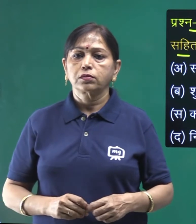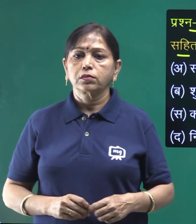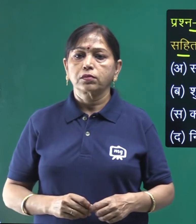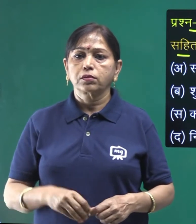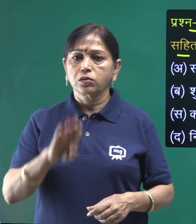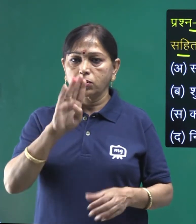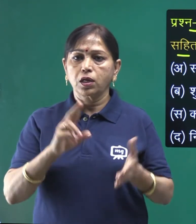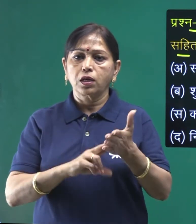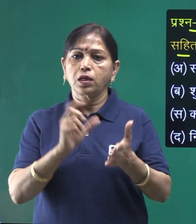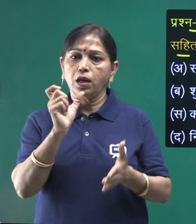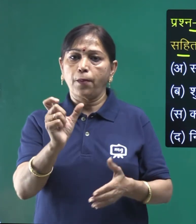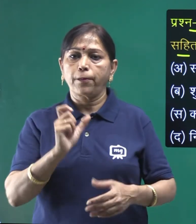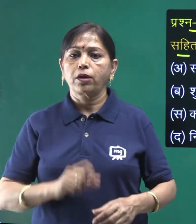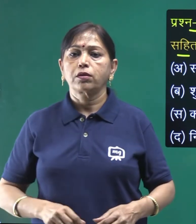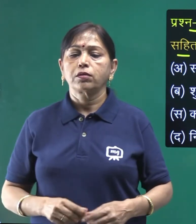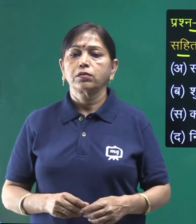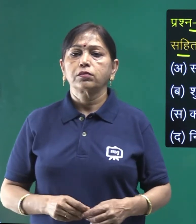4 निलंबन।